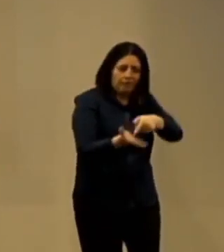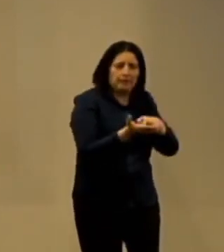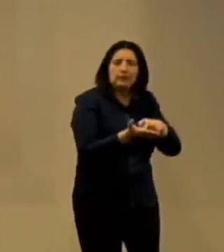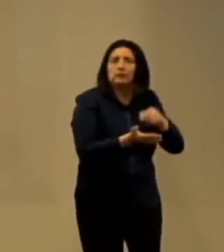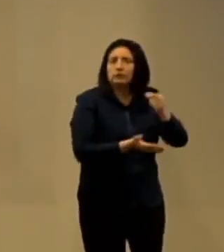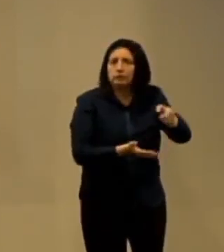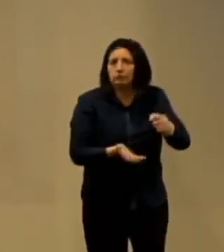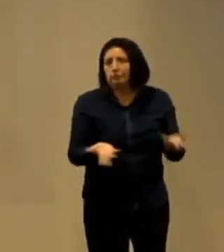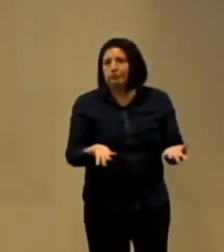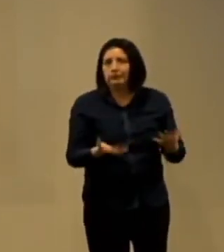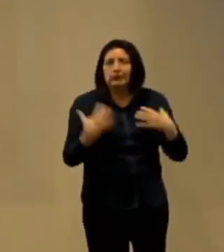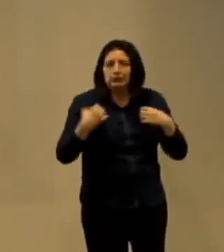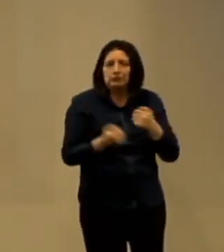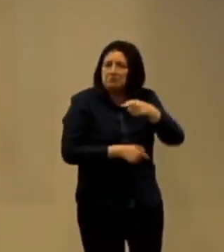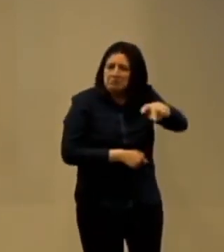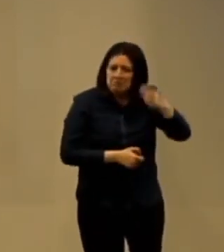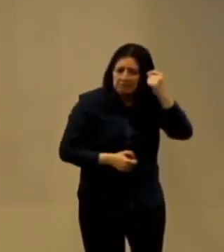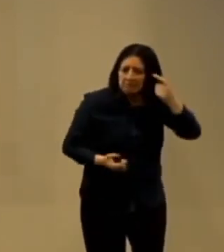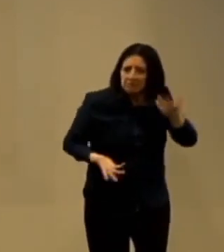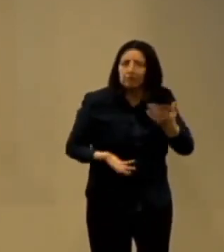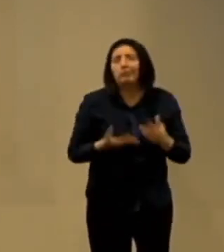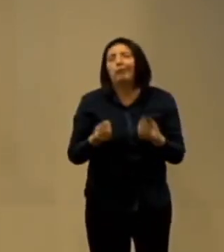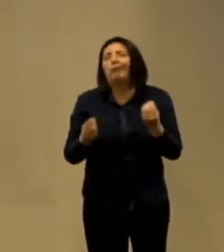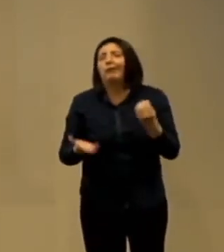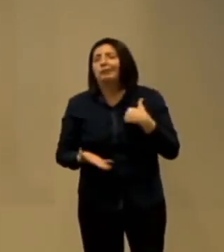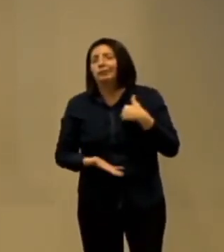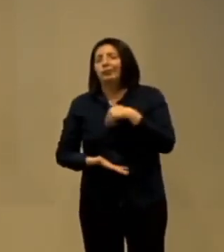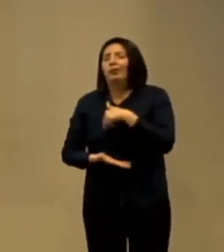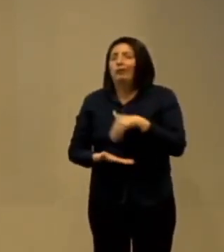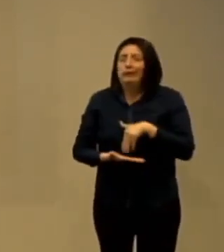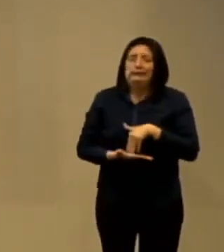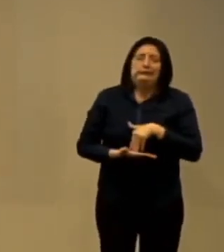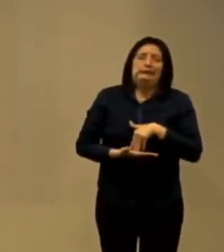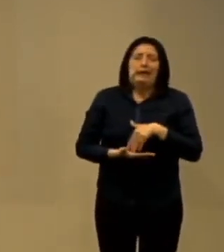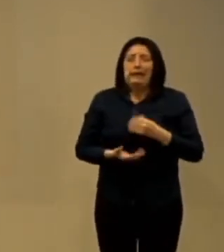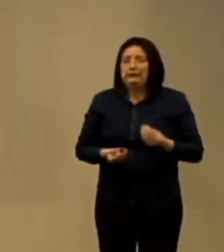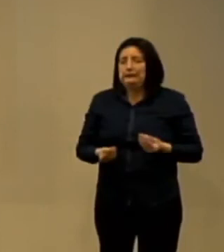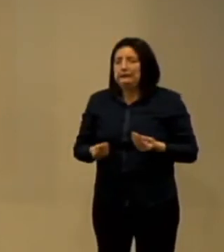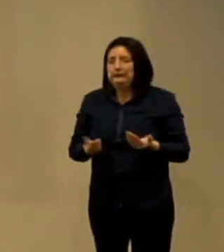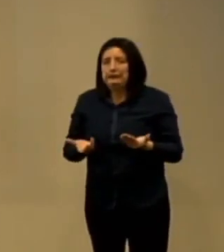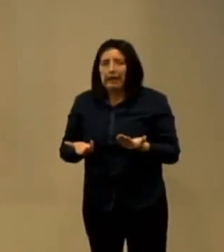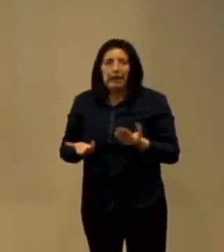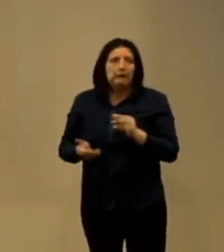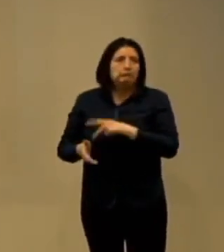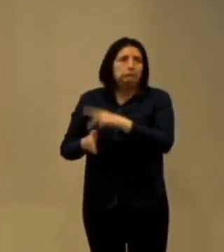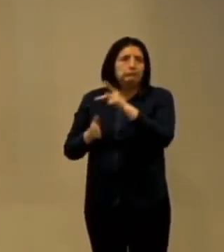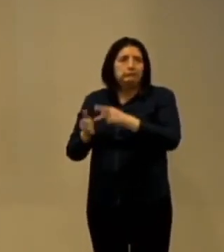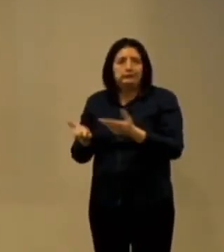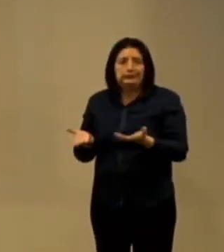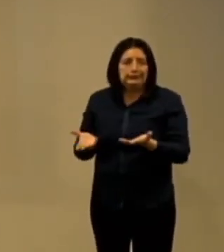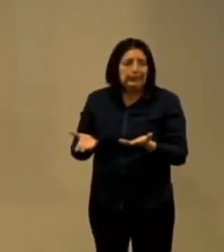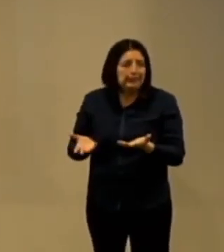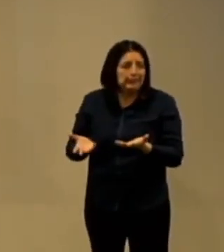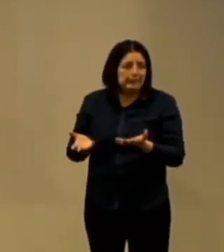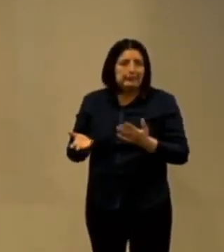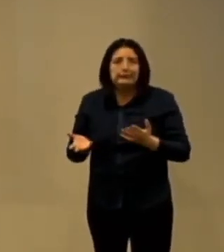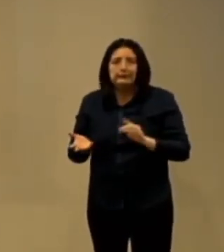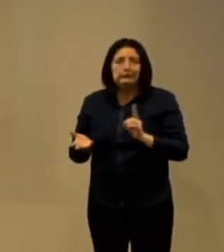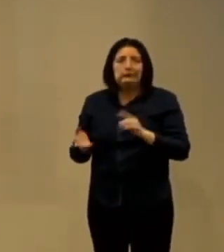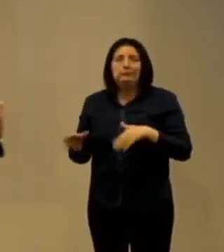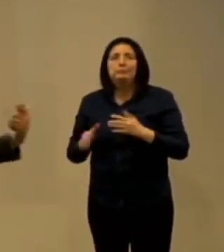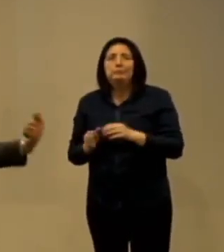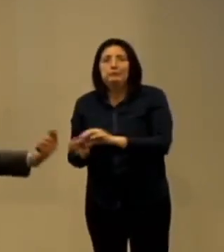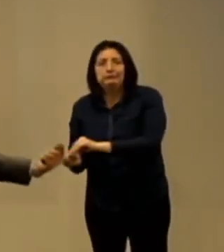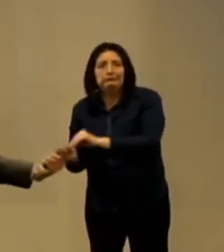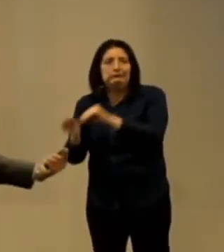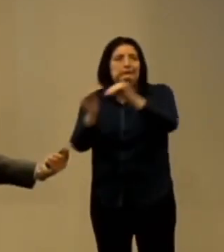que entenderlo como tal. Pero ¿cuál es nuestra debilidad? Que nuestra oferta de personal no permite a veces hacer el trabajo